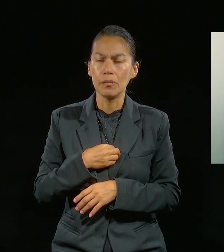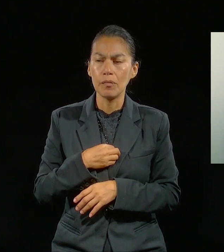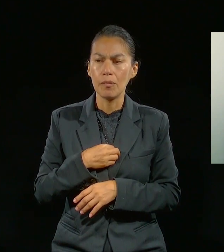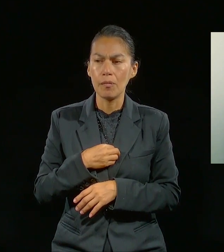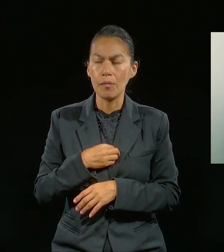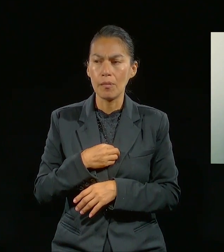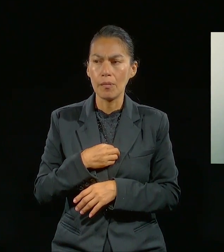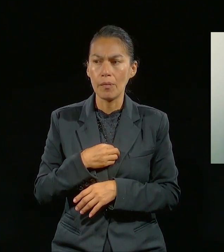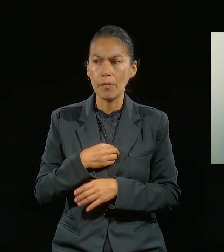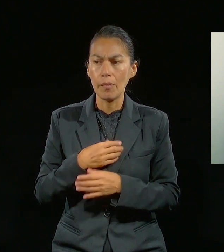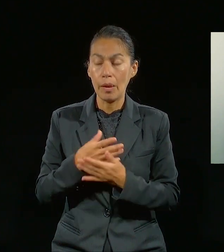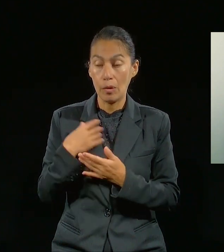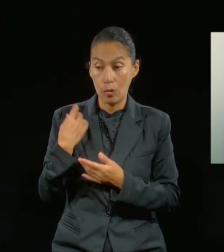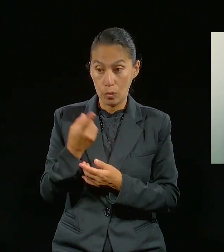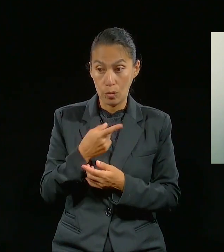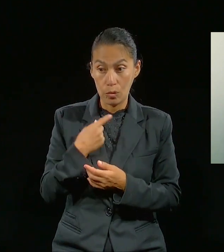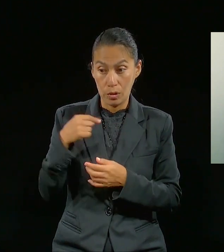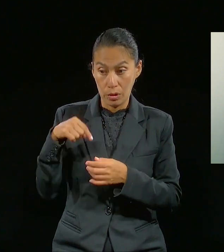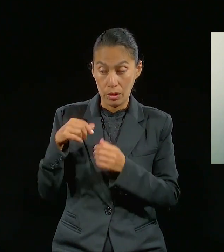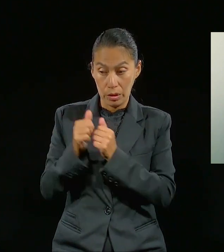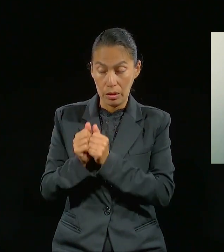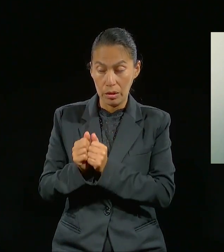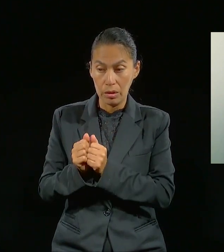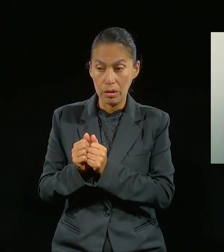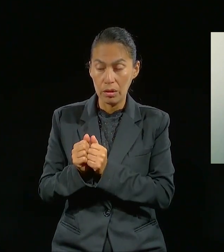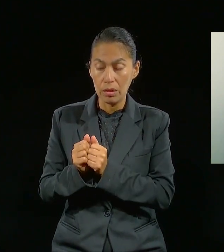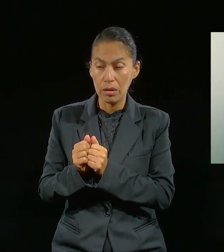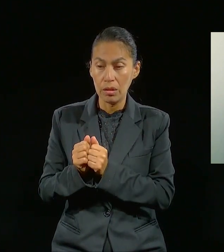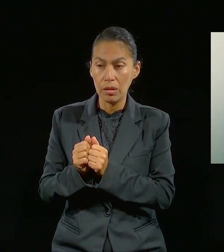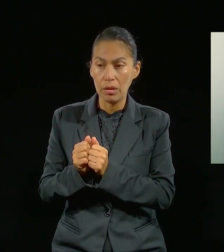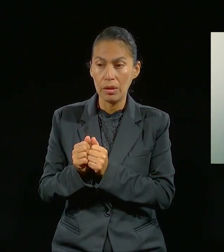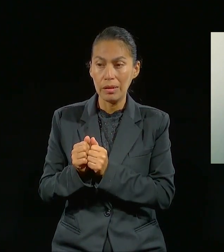estábamos aquí, empezaron los desafíos.